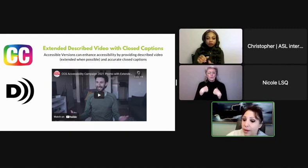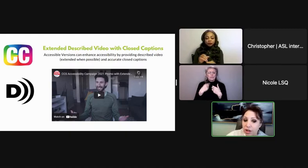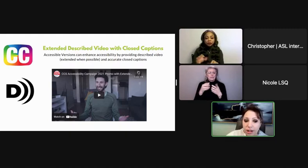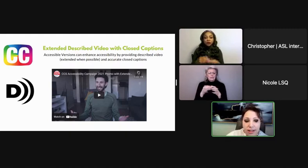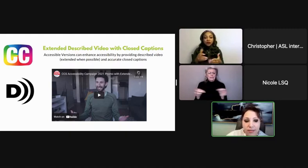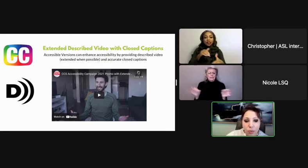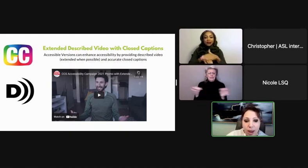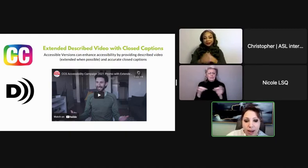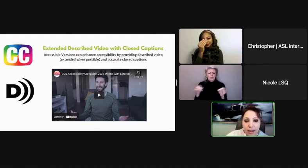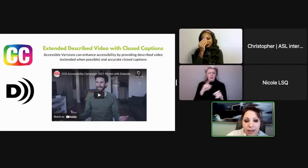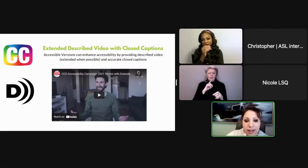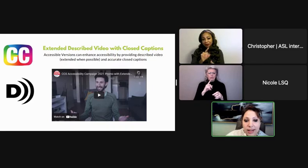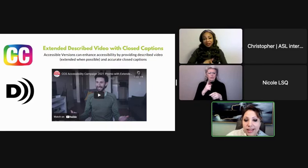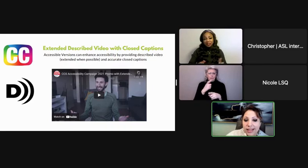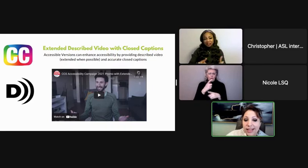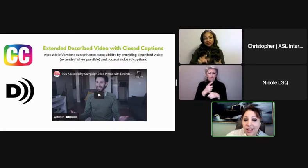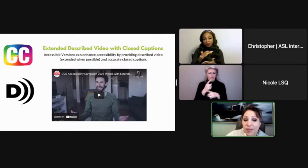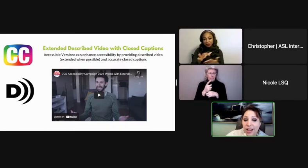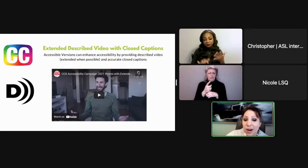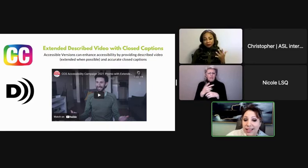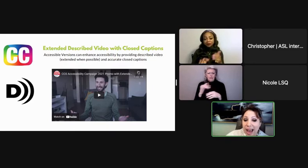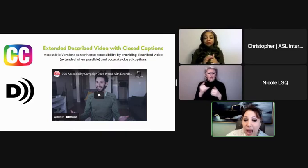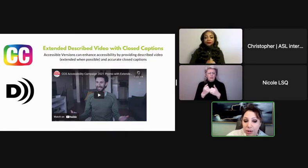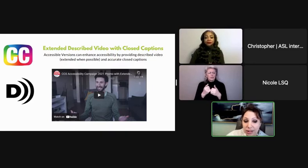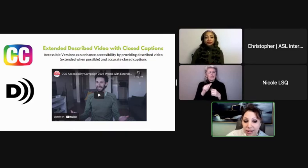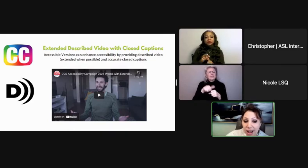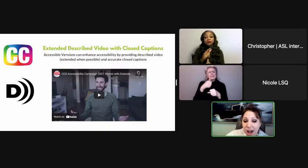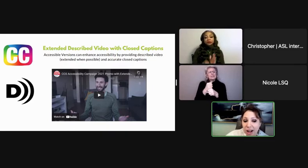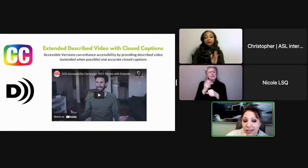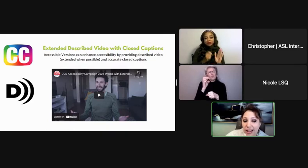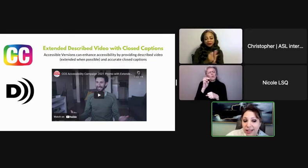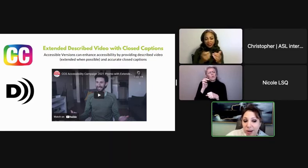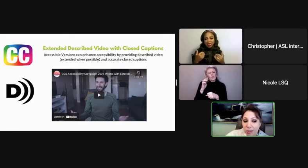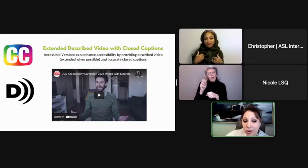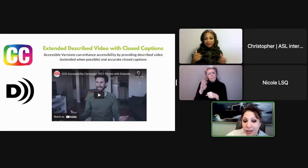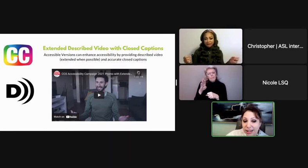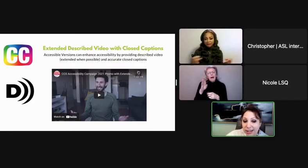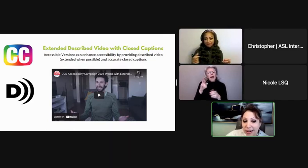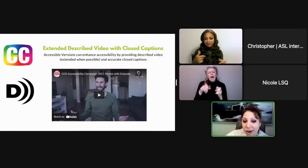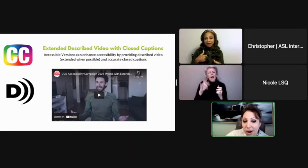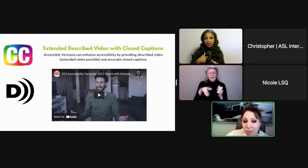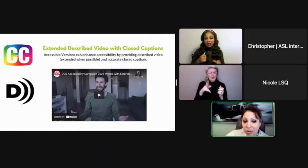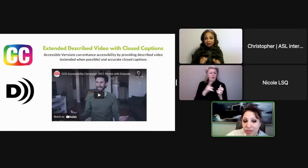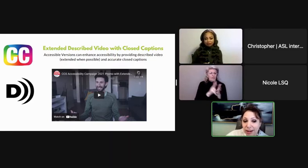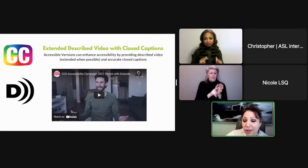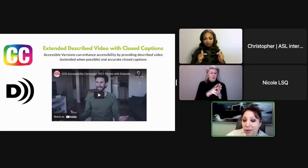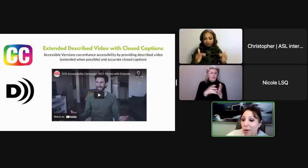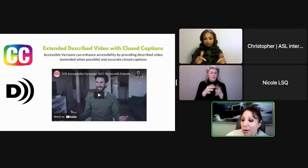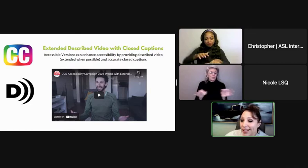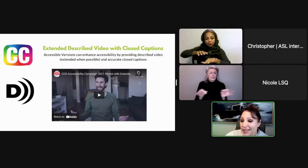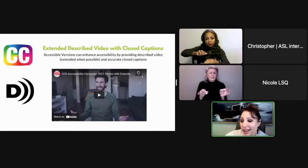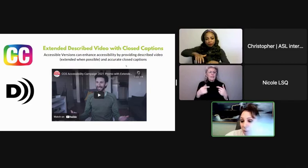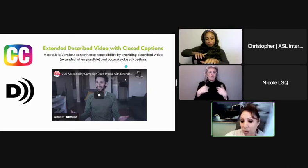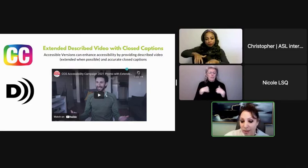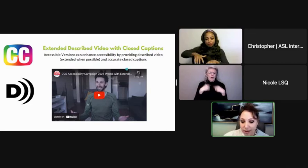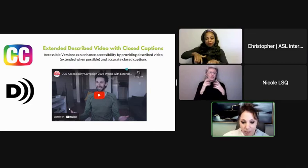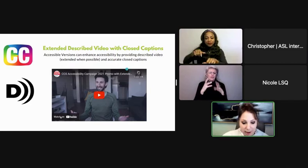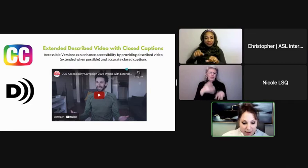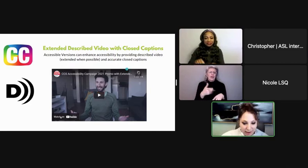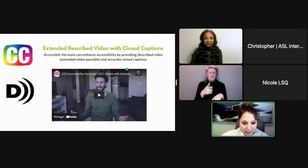s'assurer de la conformité des sites web. Puisque ce vidéo a des sous-titres, je vais laisser